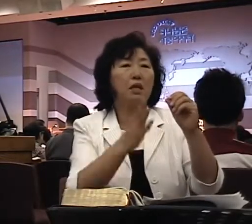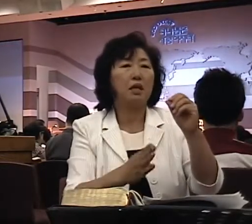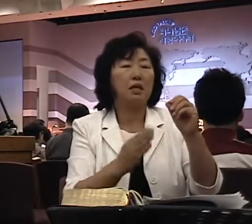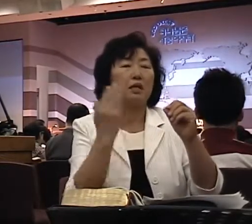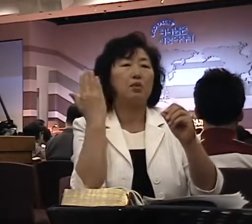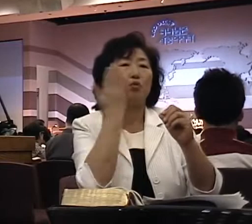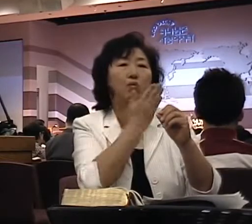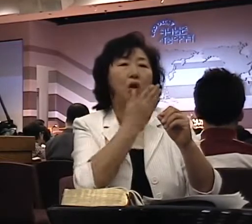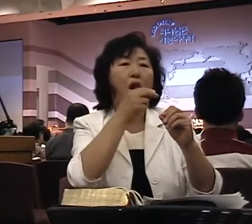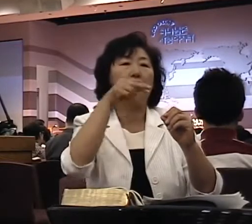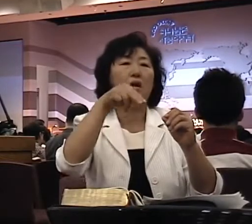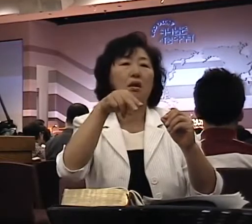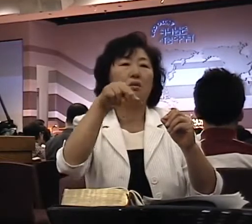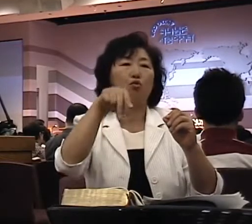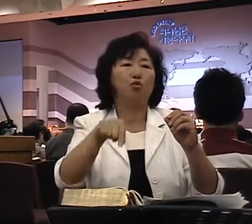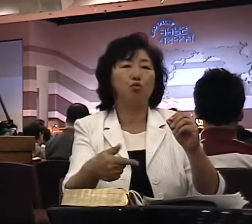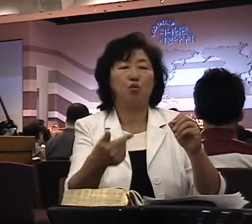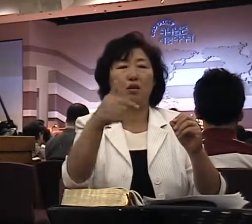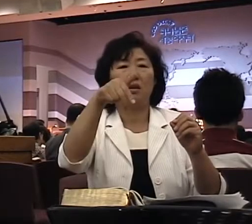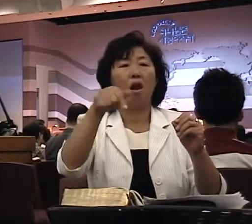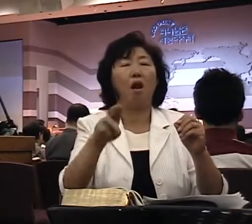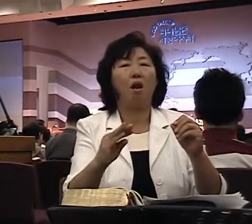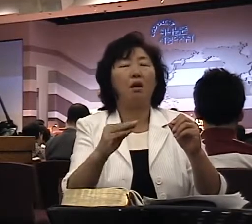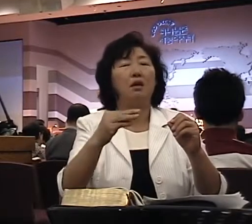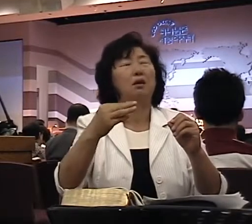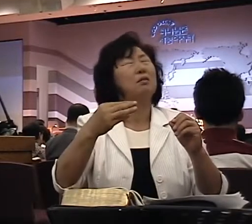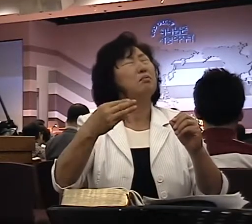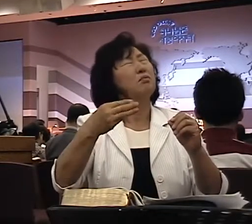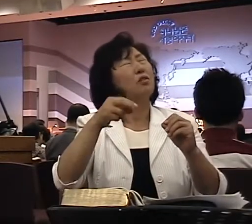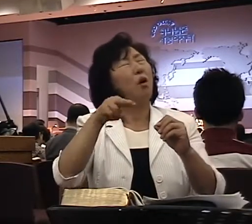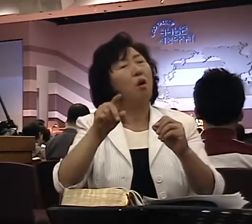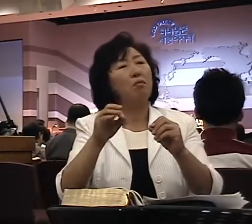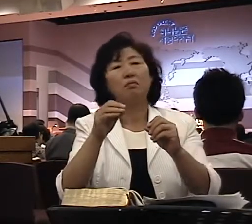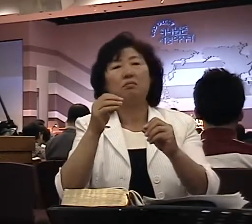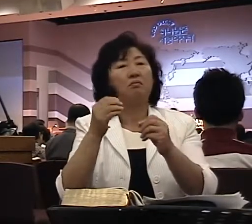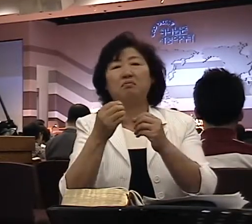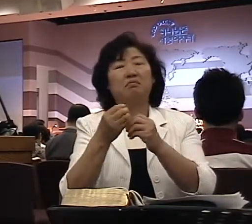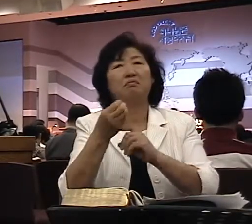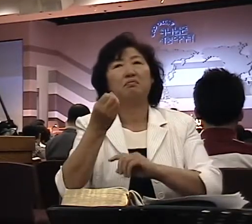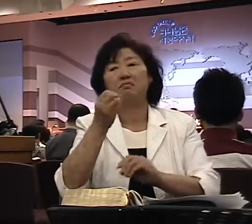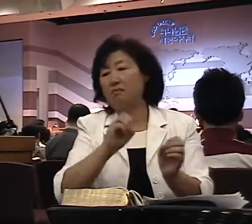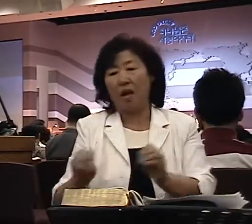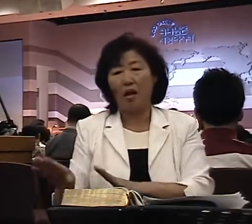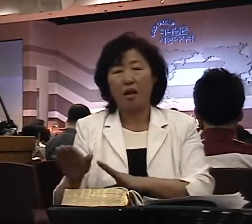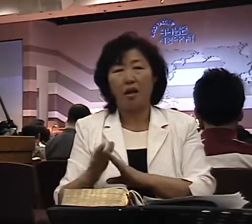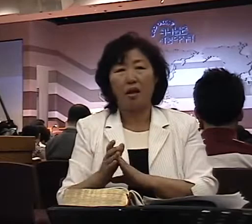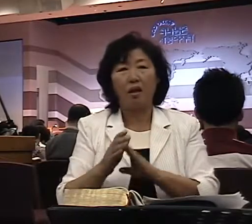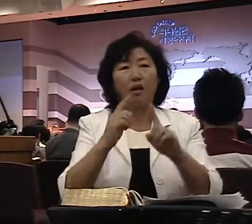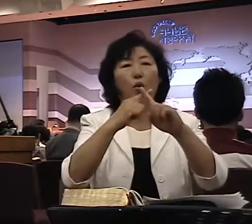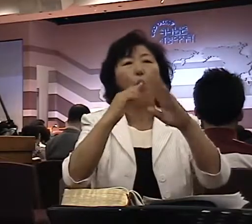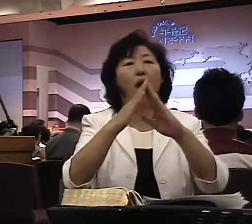것입니다. 순결을 잃으니까 교회가 간판은 걸고 있지만 능력이 없습니다.